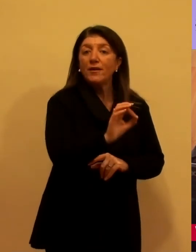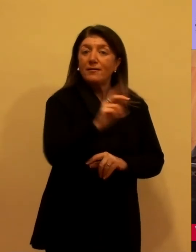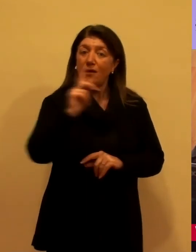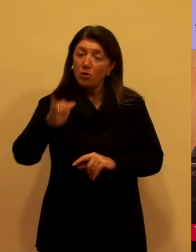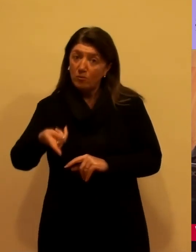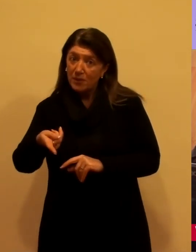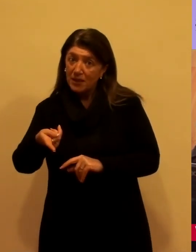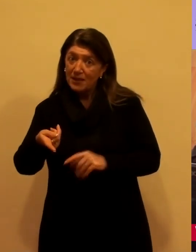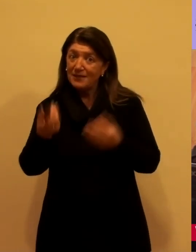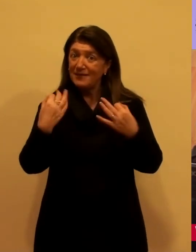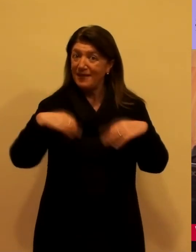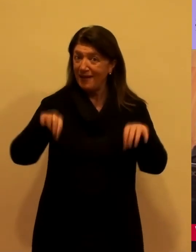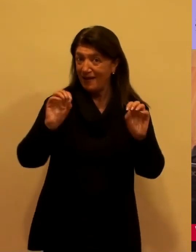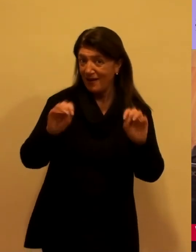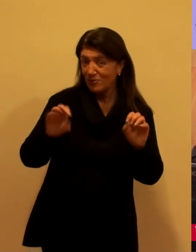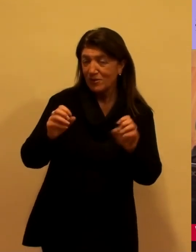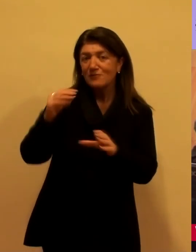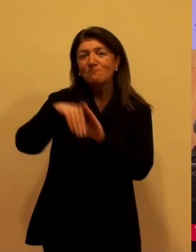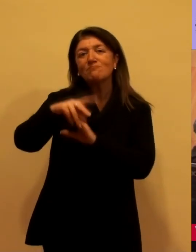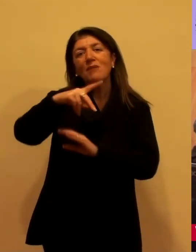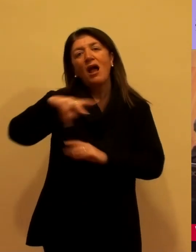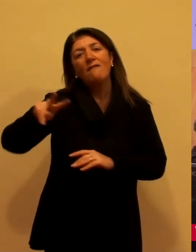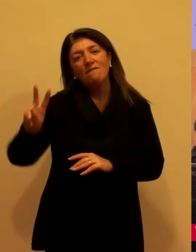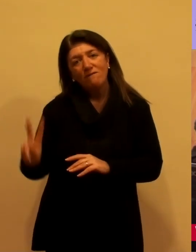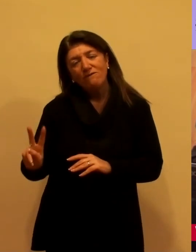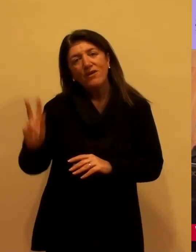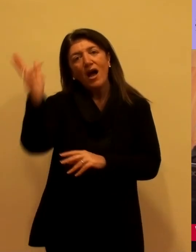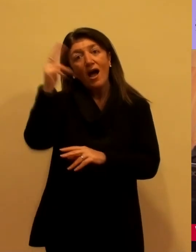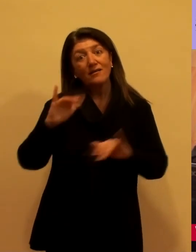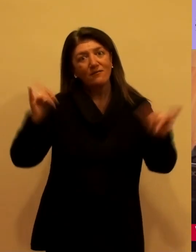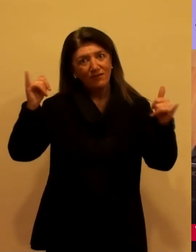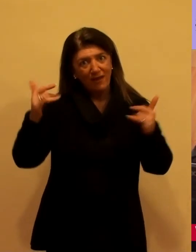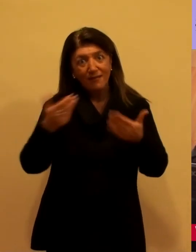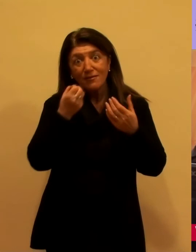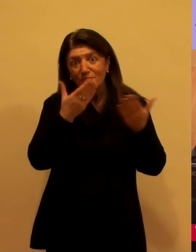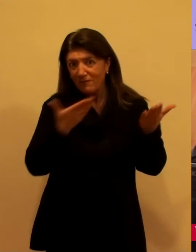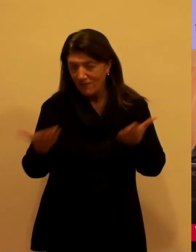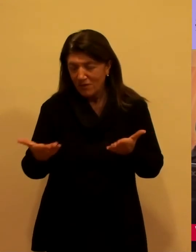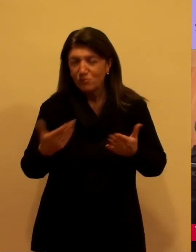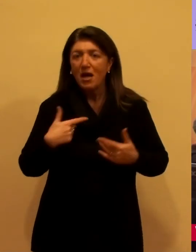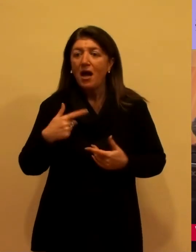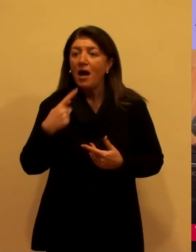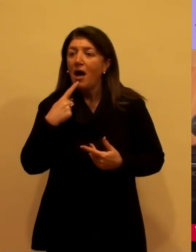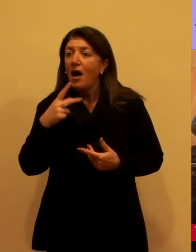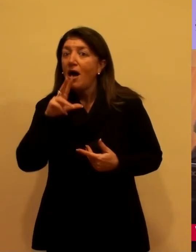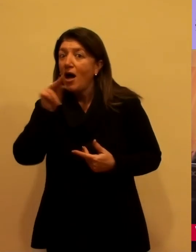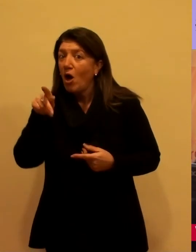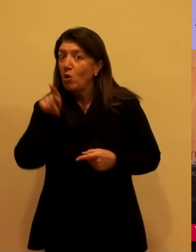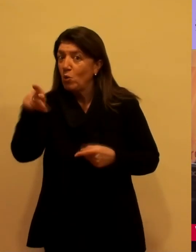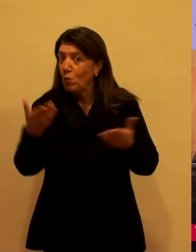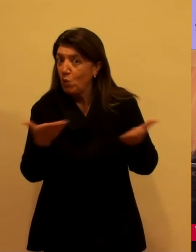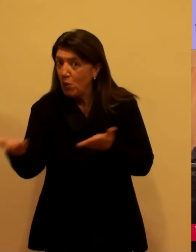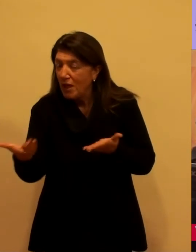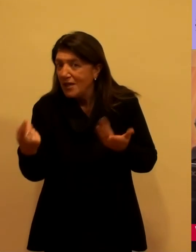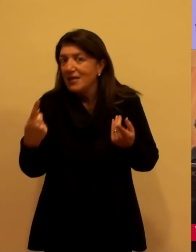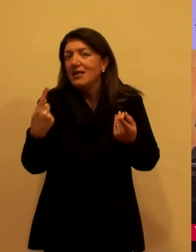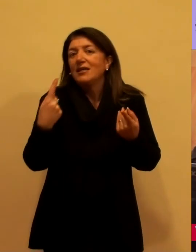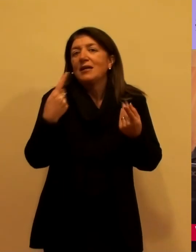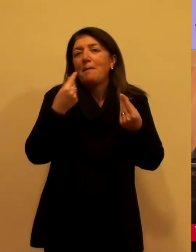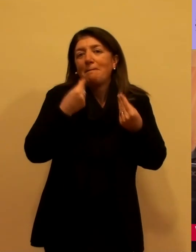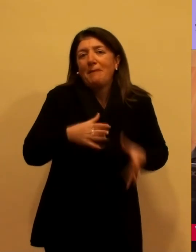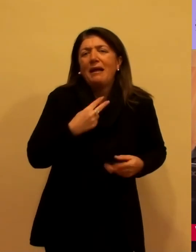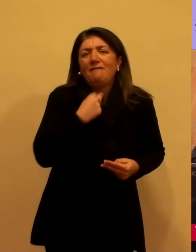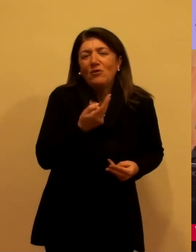attività educative e formative del PAV, il Parco di Arte Vivente, benvenuta. Ciao. Anche a te. Io vi do del tu per essere più colloquiale, sto perdendo la